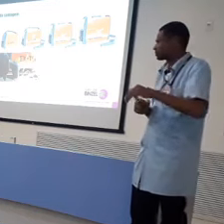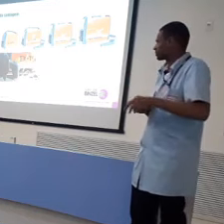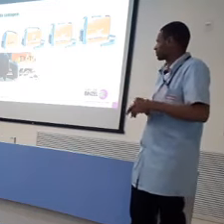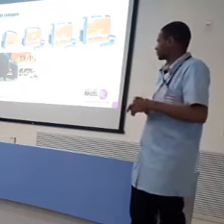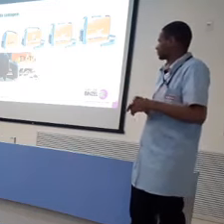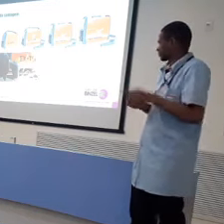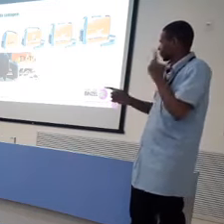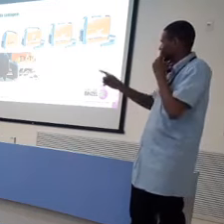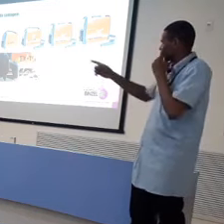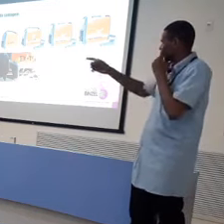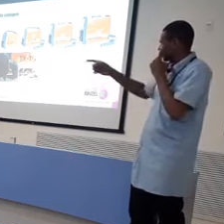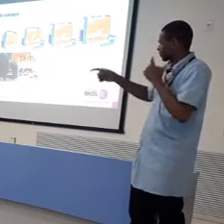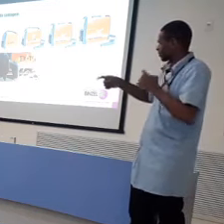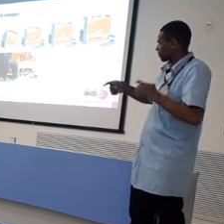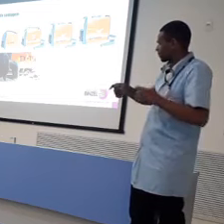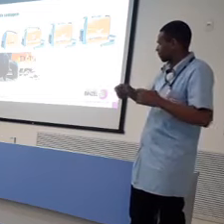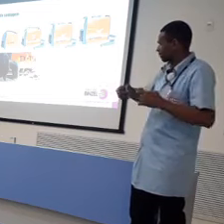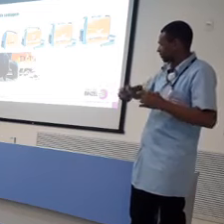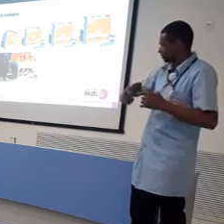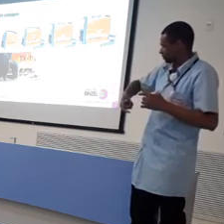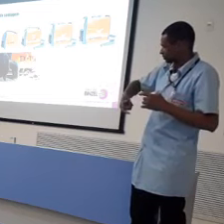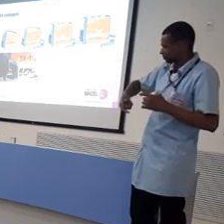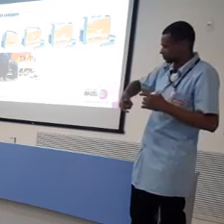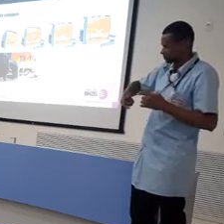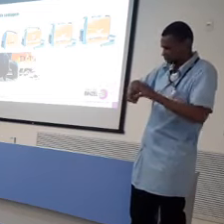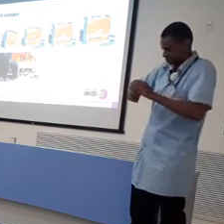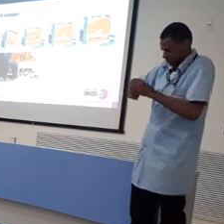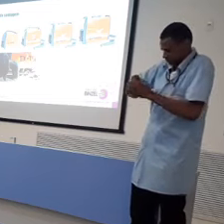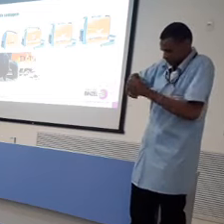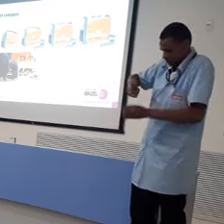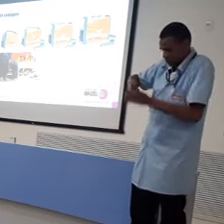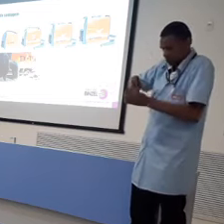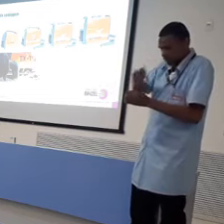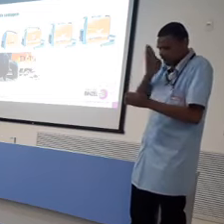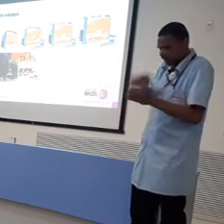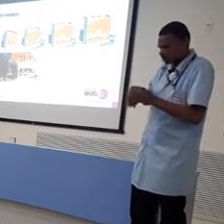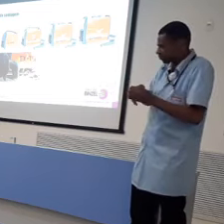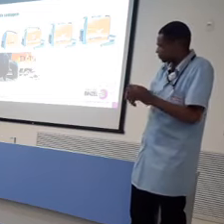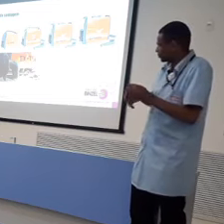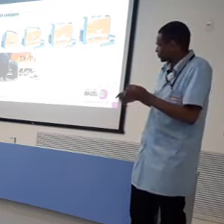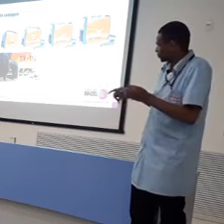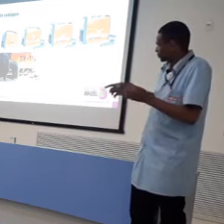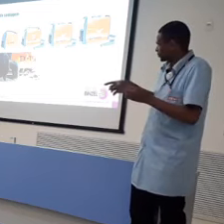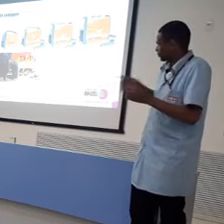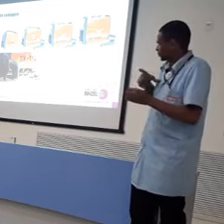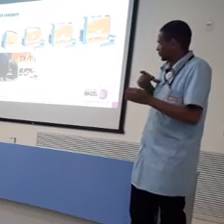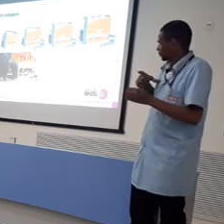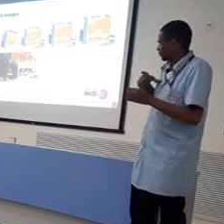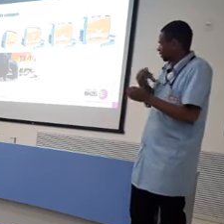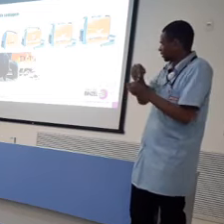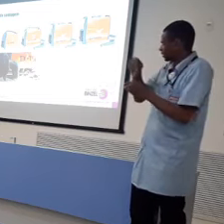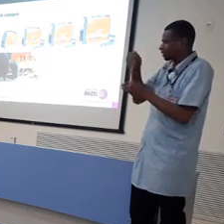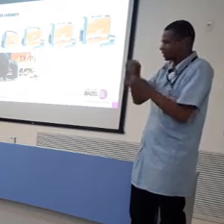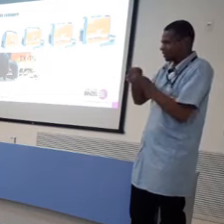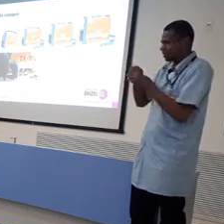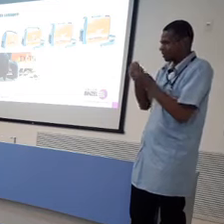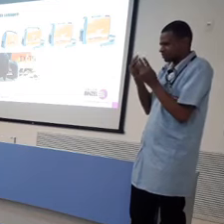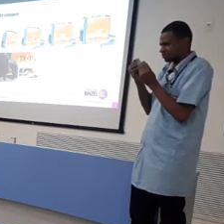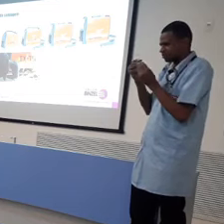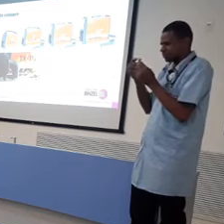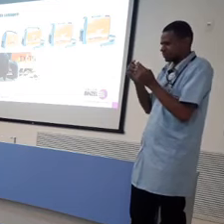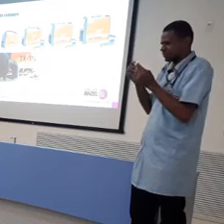curvada, exatamente para o corte manual, ela é mais fácil. Ela tem os consumíveis aqui dentro, que desgasta,